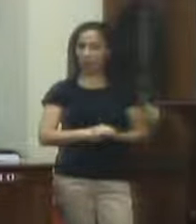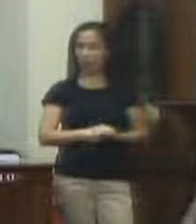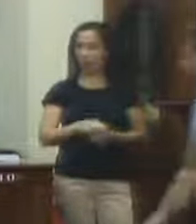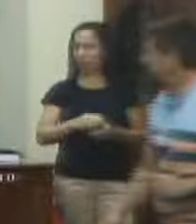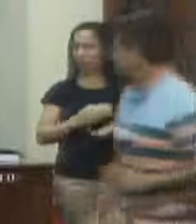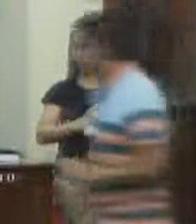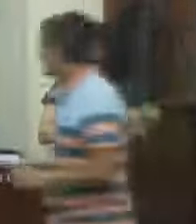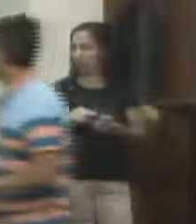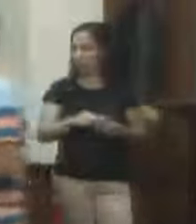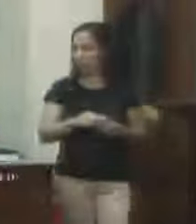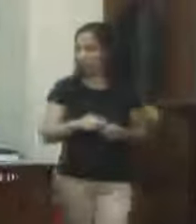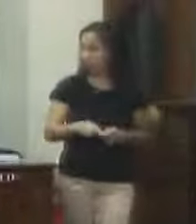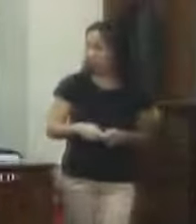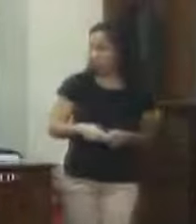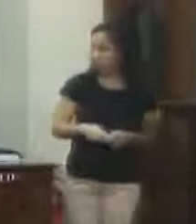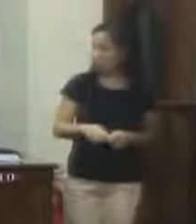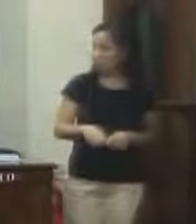Inicialmente,